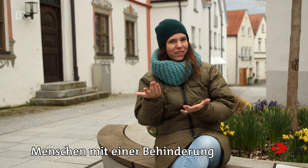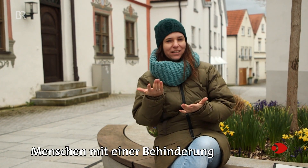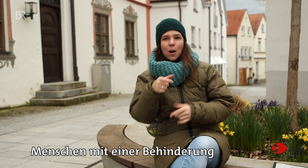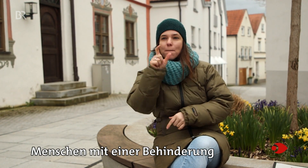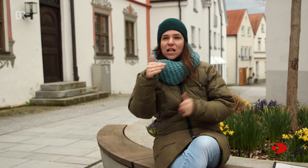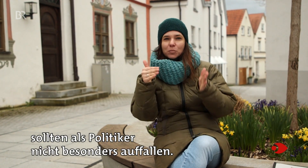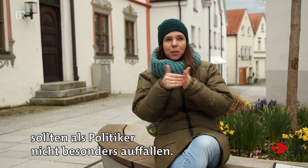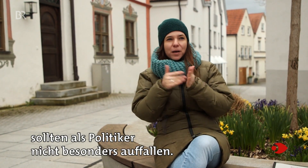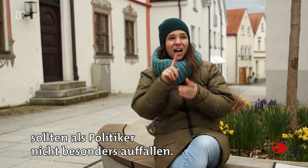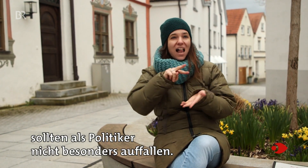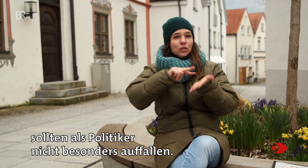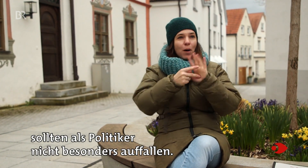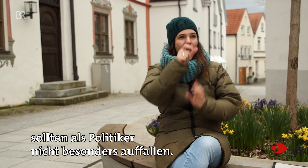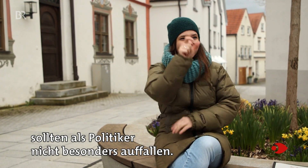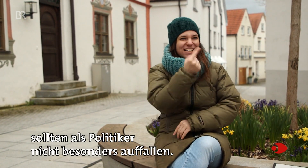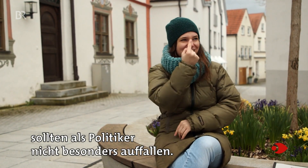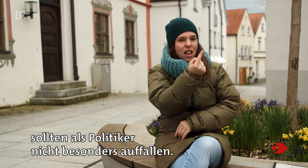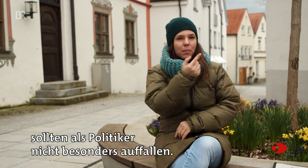einer Behinderung sollten als Politiker nicht besonders